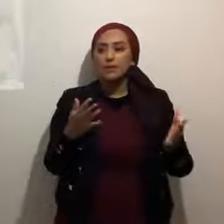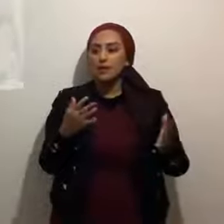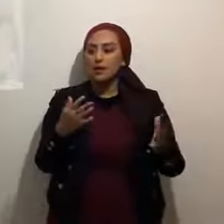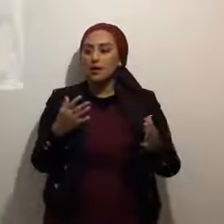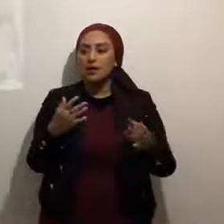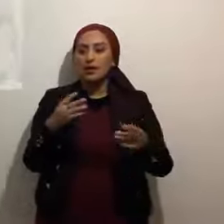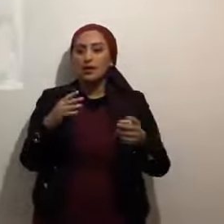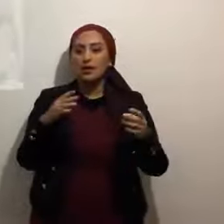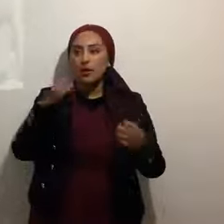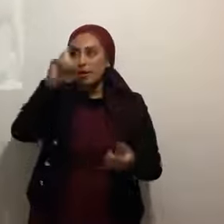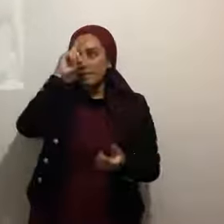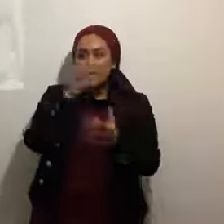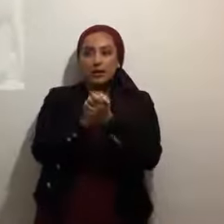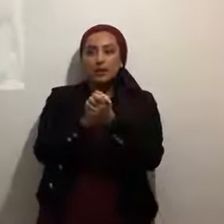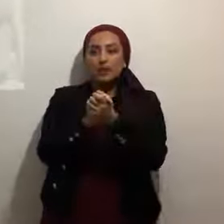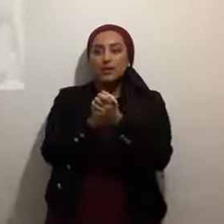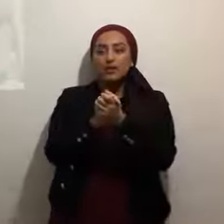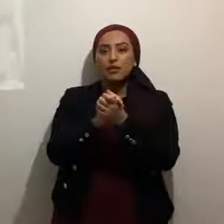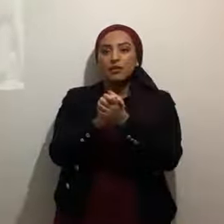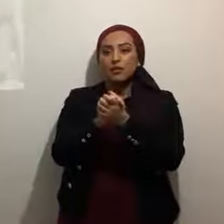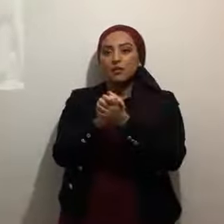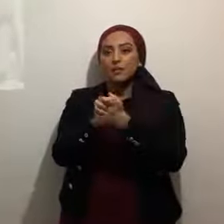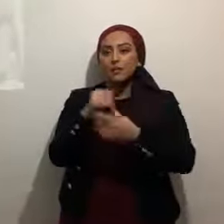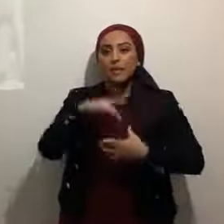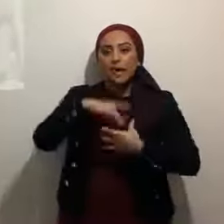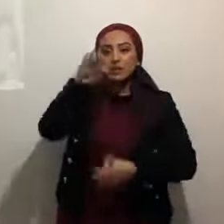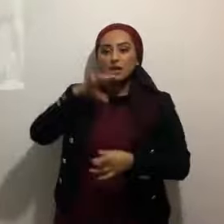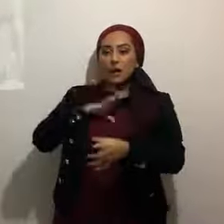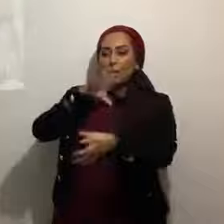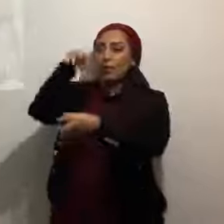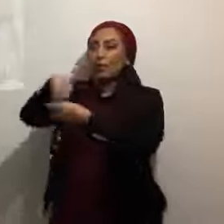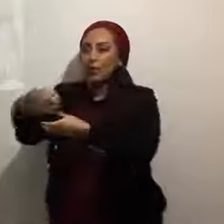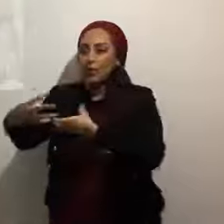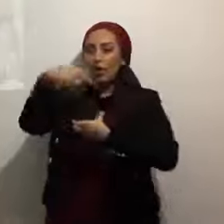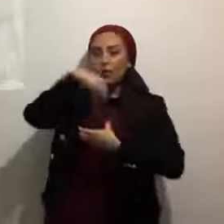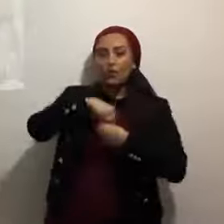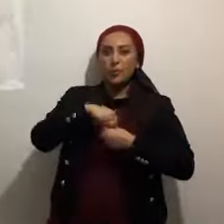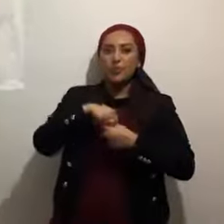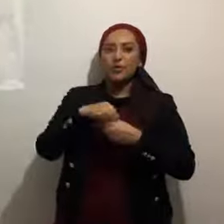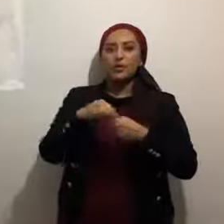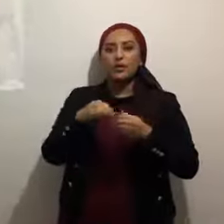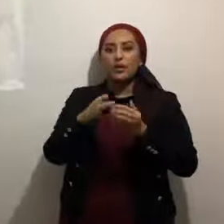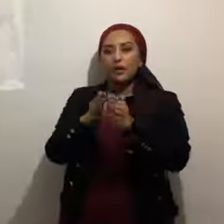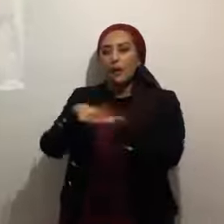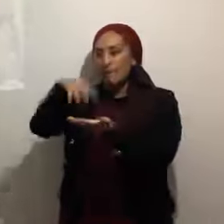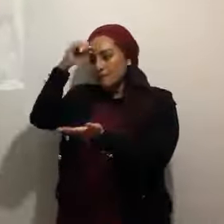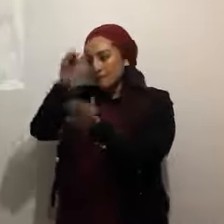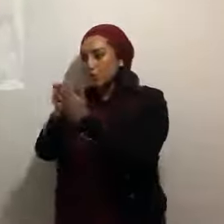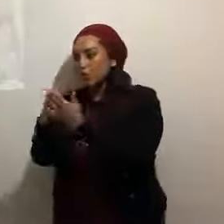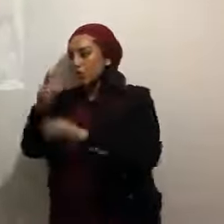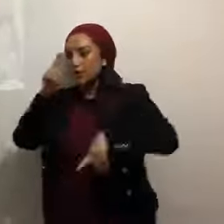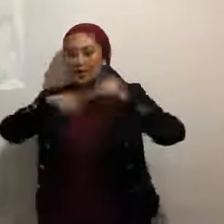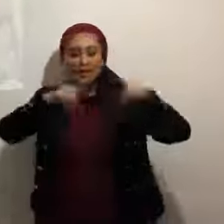Creer en la transmigración de espíritus, etcétera, etcétera, en este libro, en otro libro, en otro libro, en otro libro. ¿Y